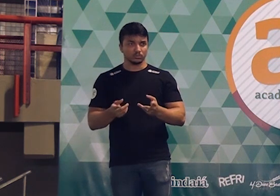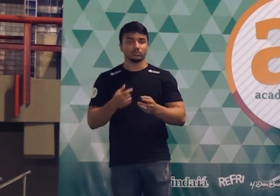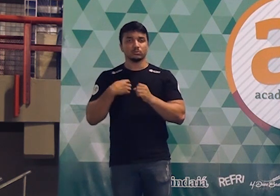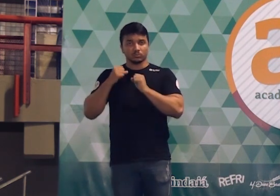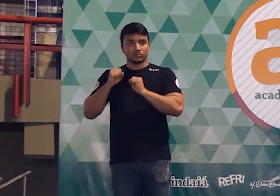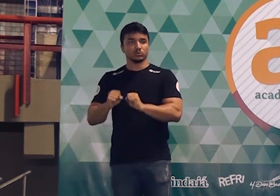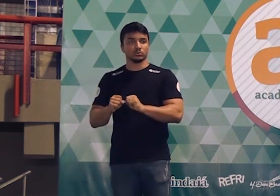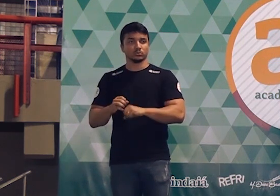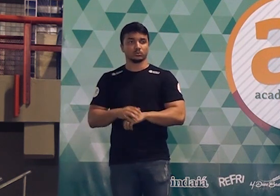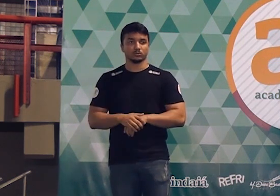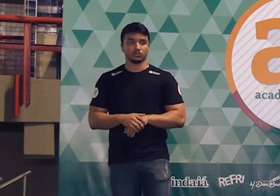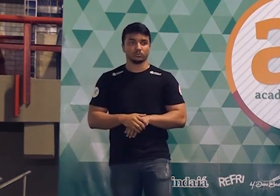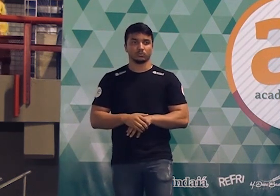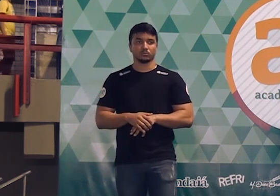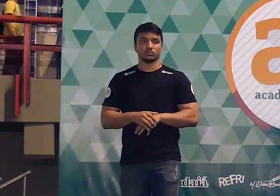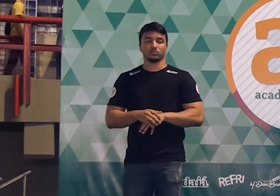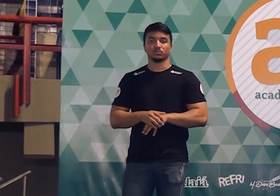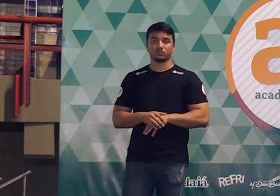Podia.